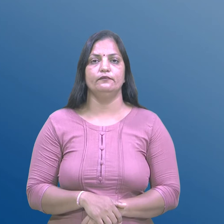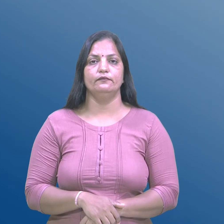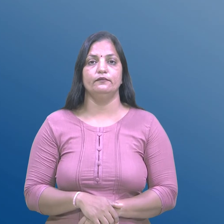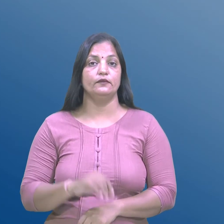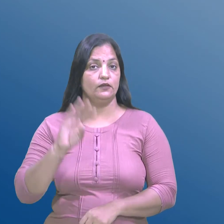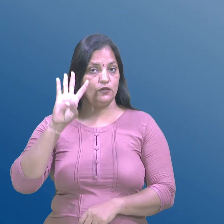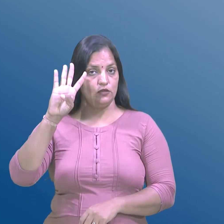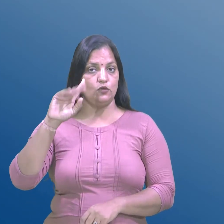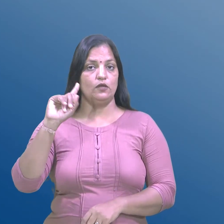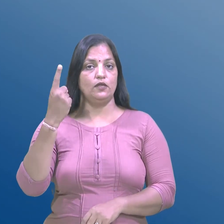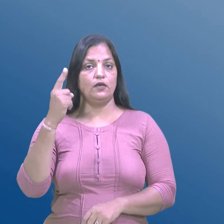ચોથાનું પહેલું,